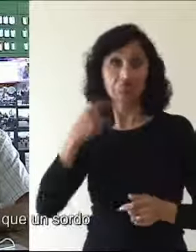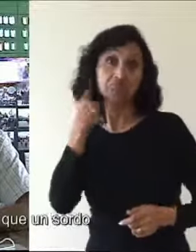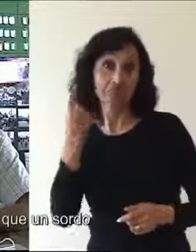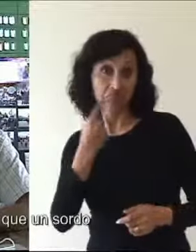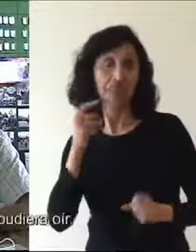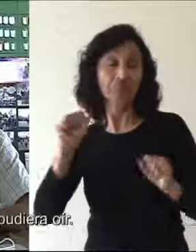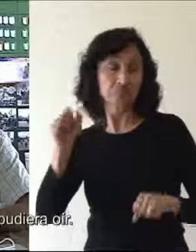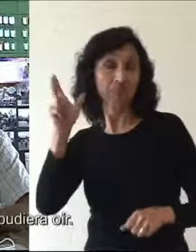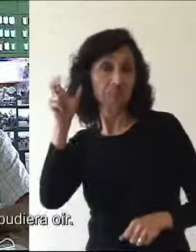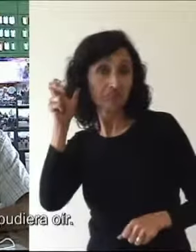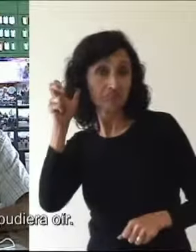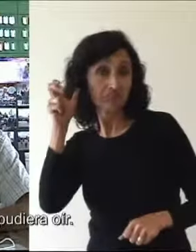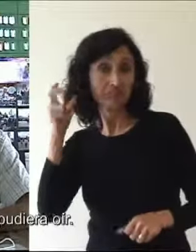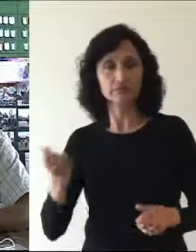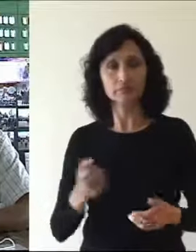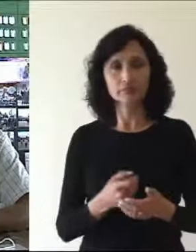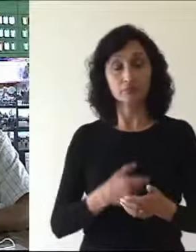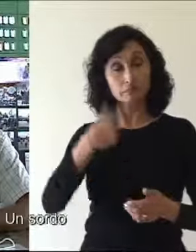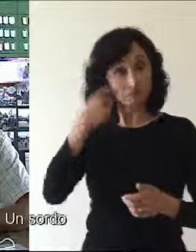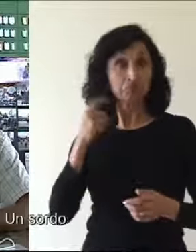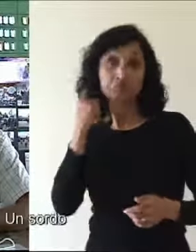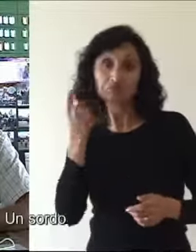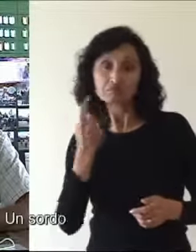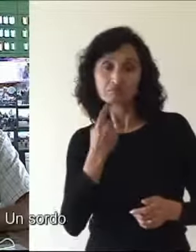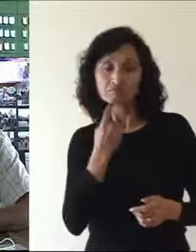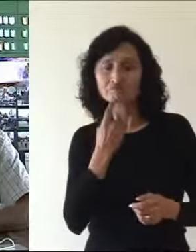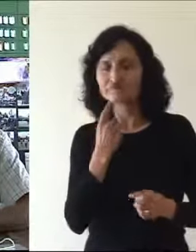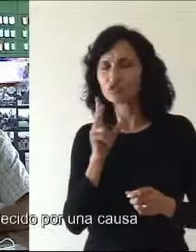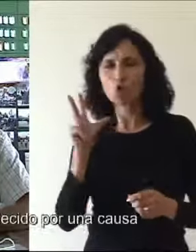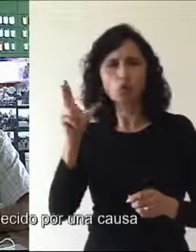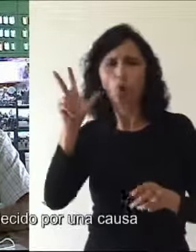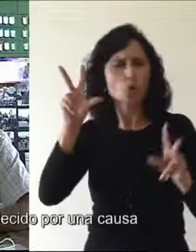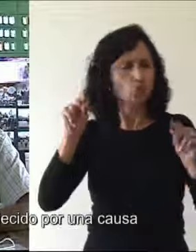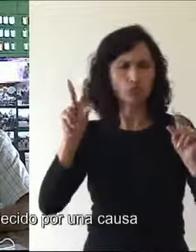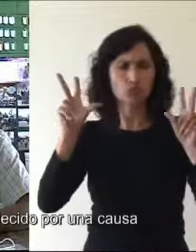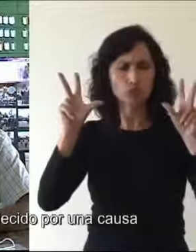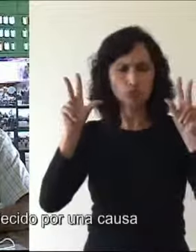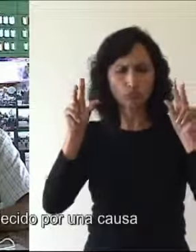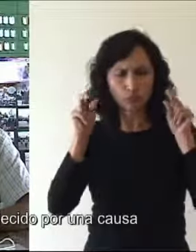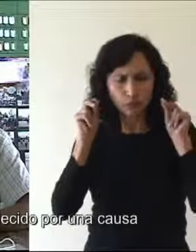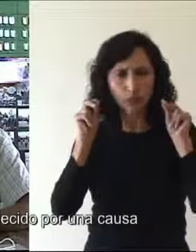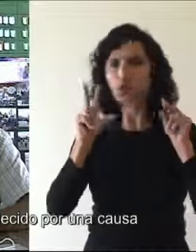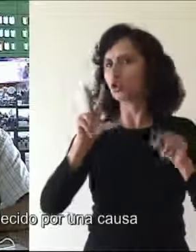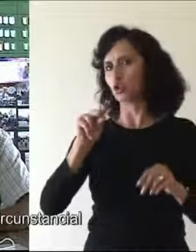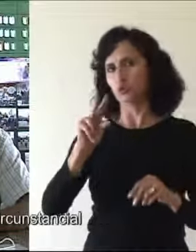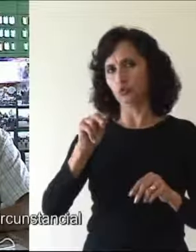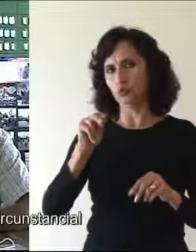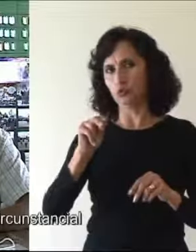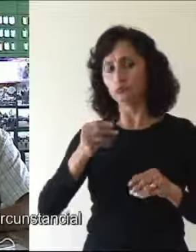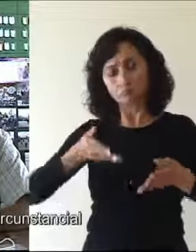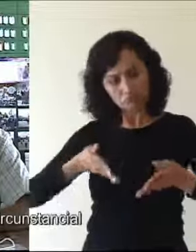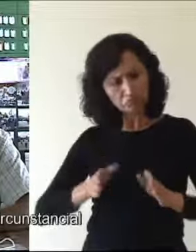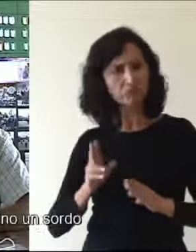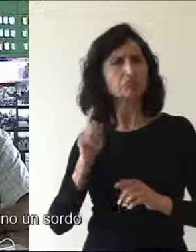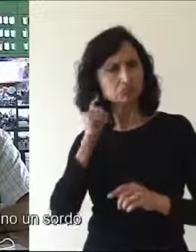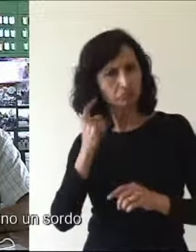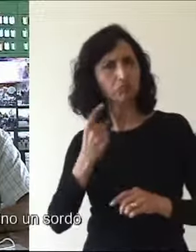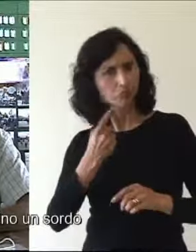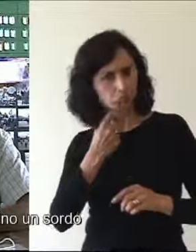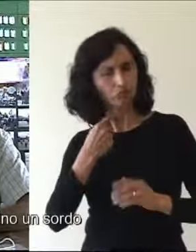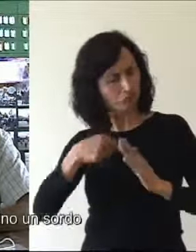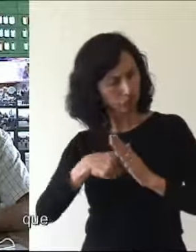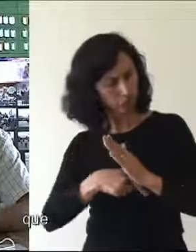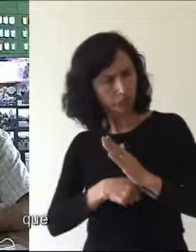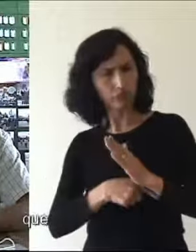en que un sordo pudiera oír. Un sordo no ensordecido por una causa circunstancial, sino